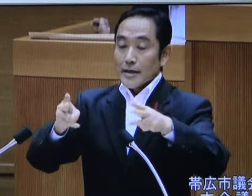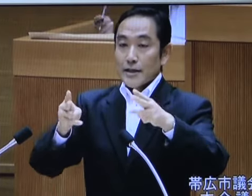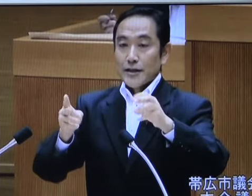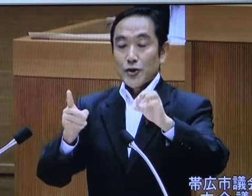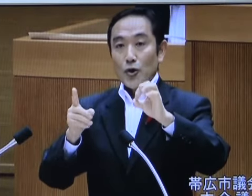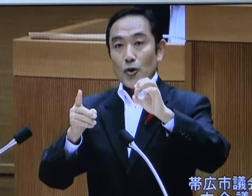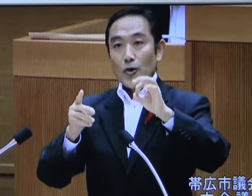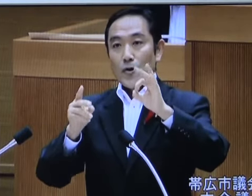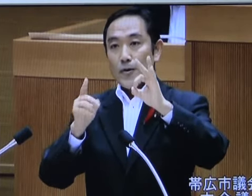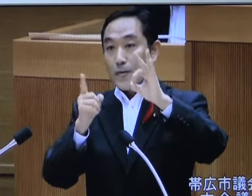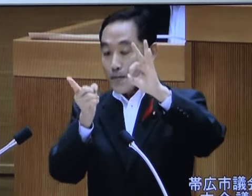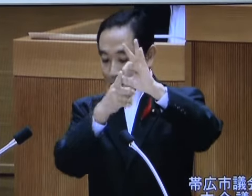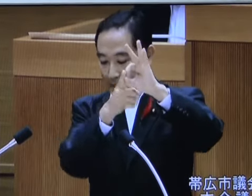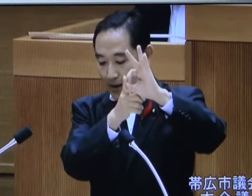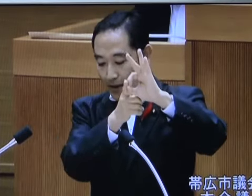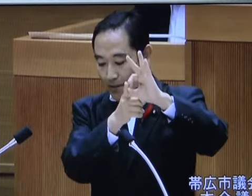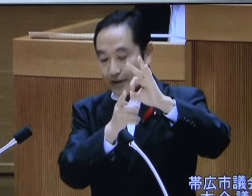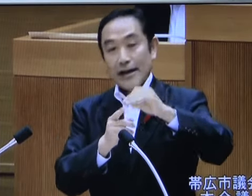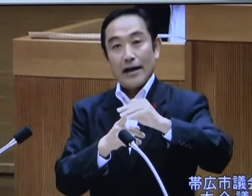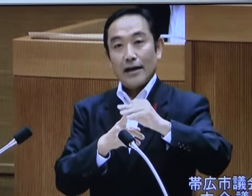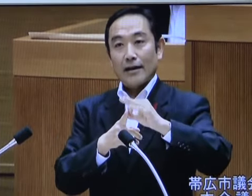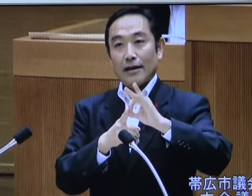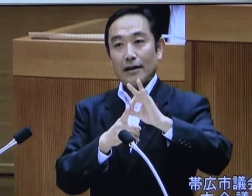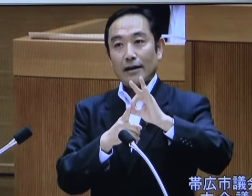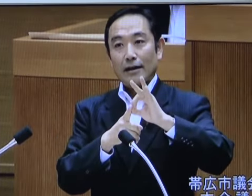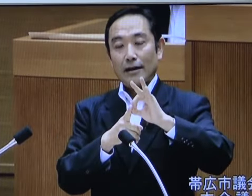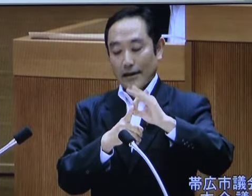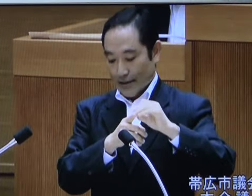非常ベルや